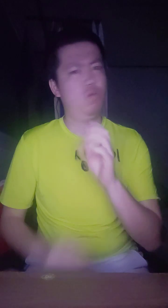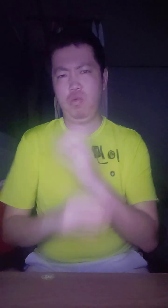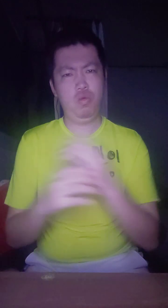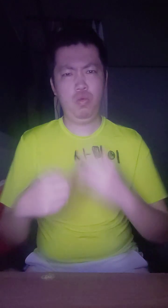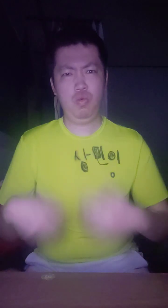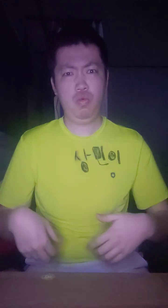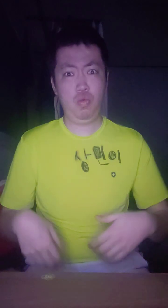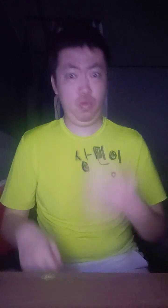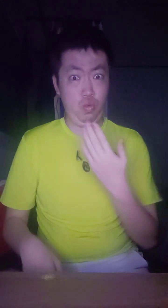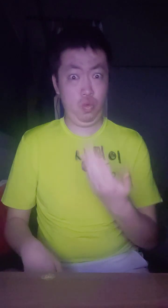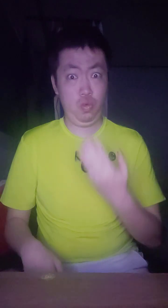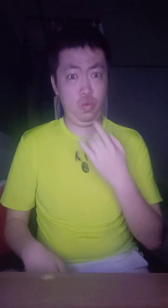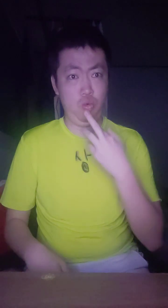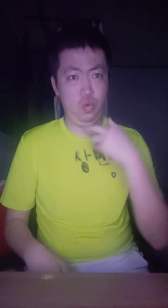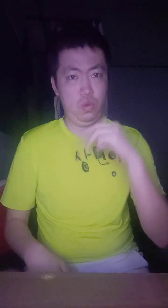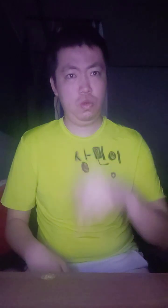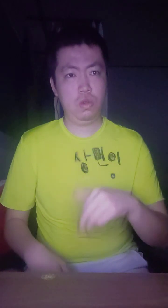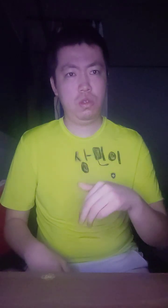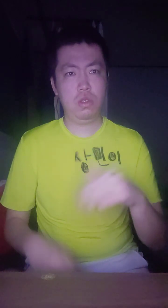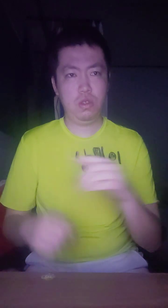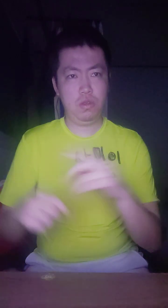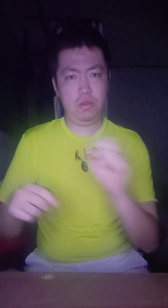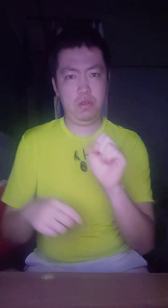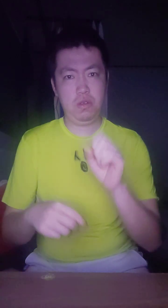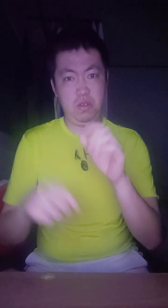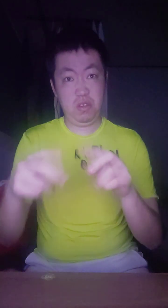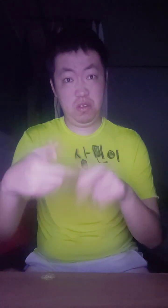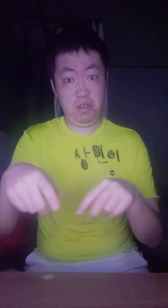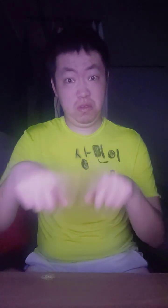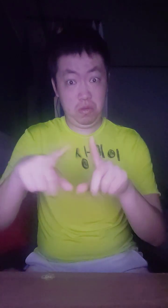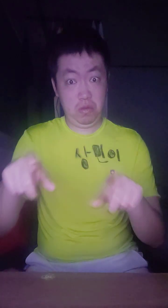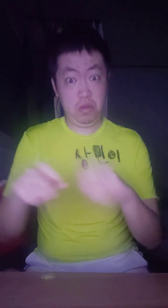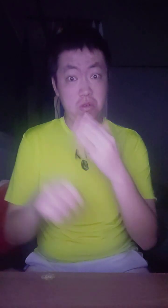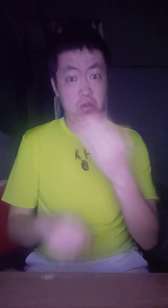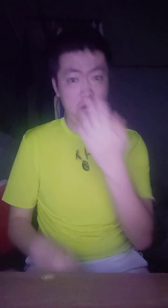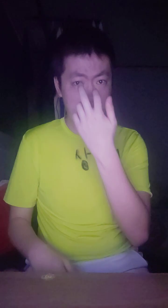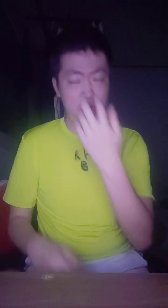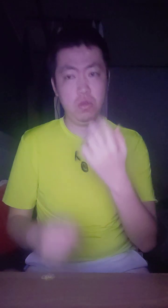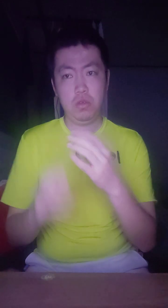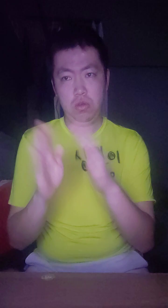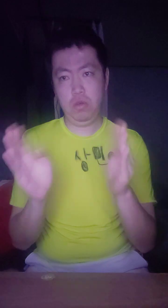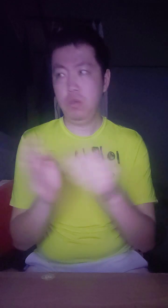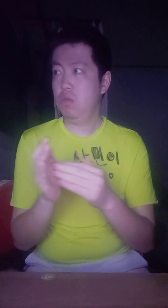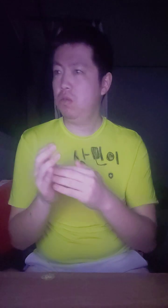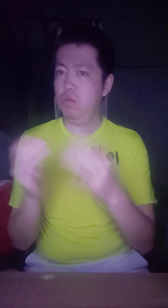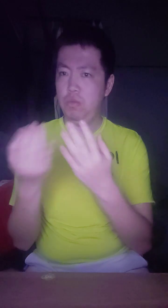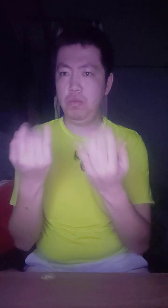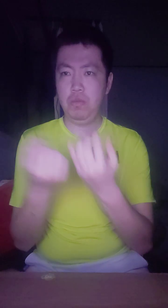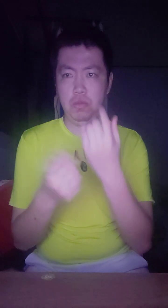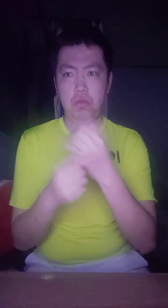걸로 조사됐는데 경찰은 주차 브레이크가 풀린 건지 등 정확한 사고 경위를 조사하고 있습니다.